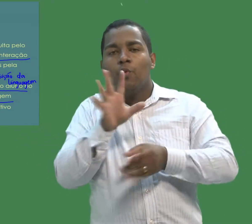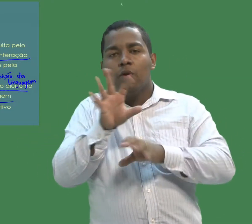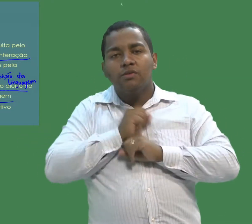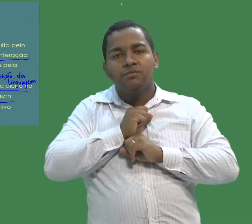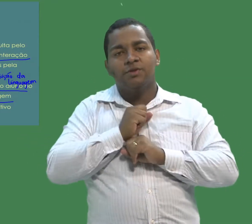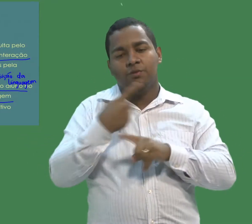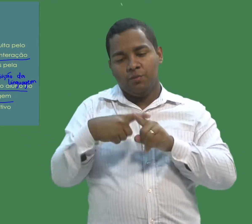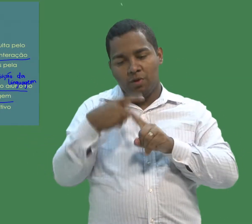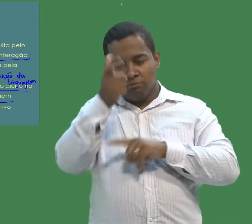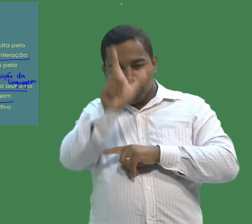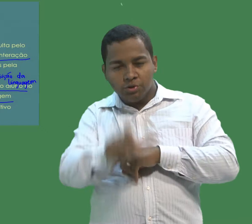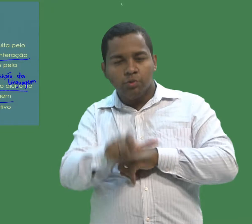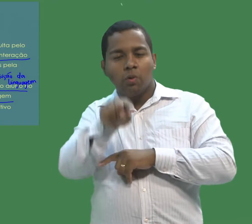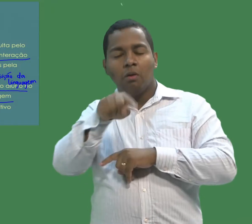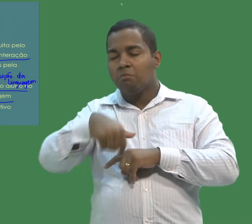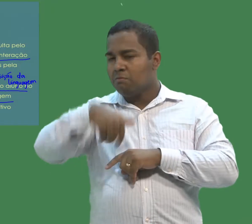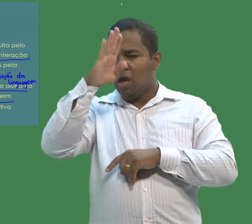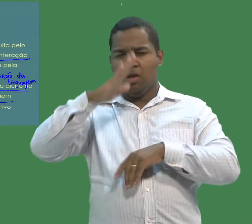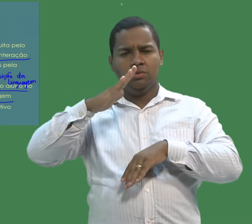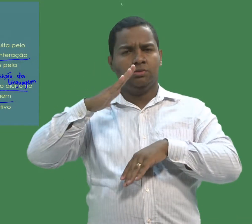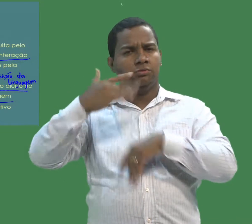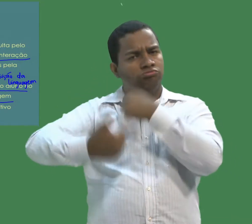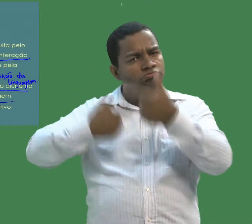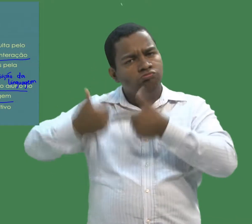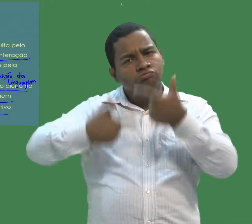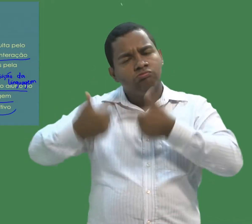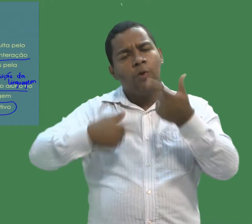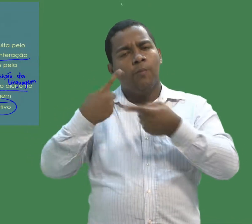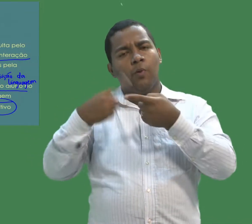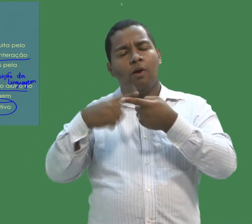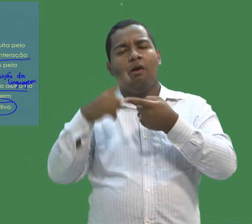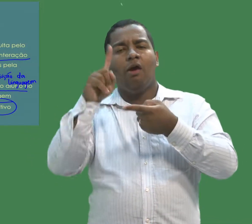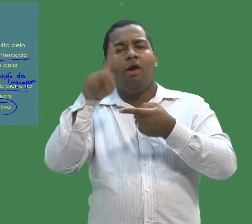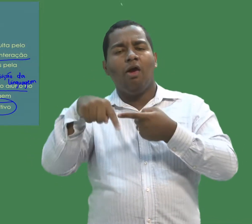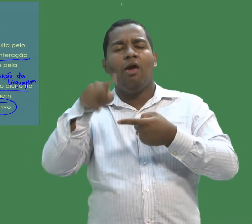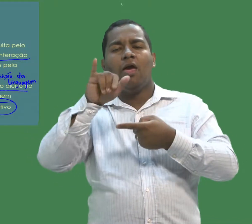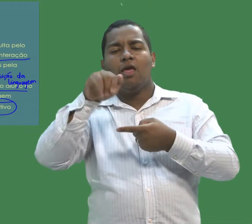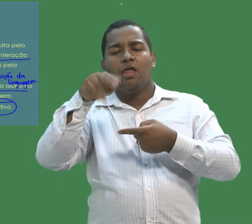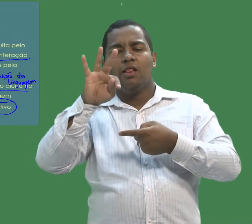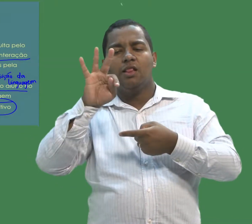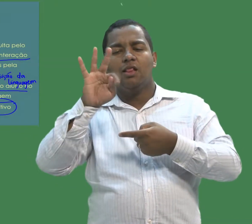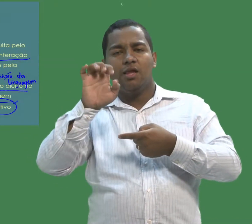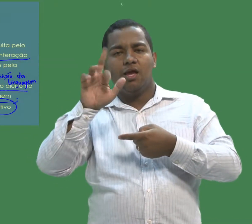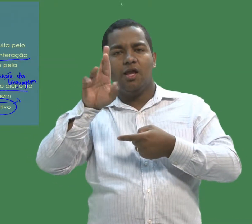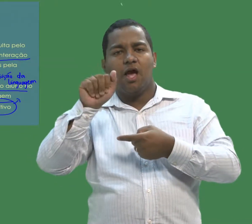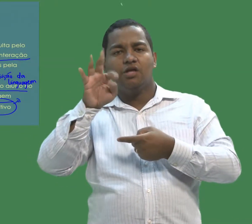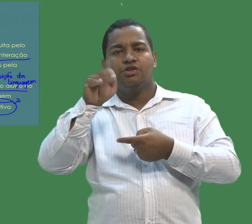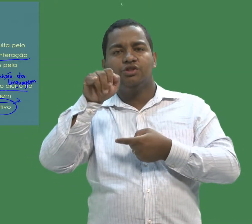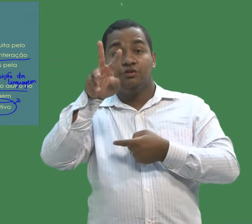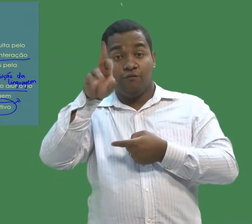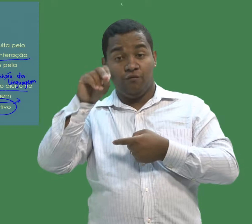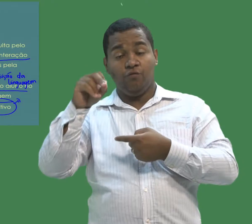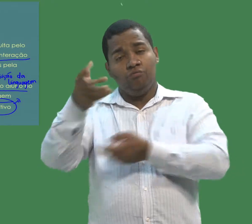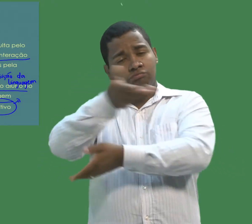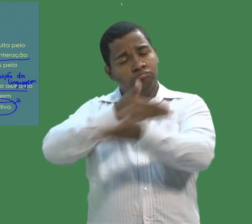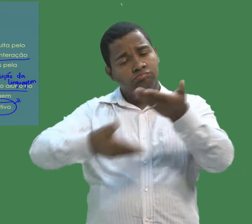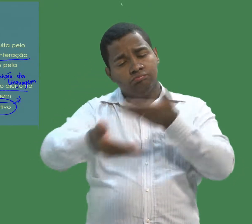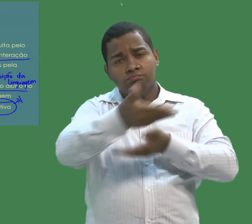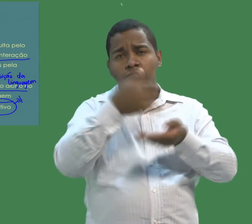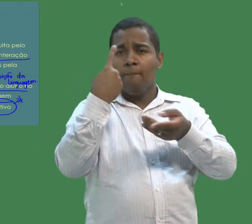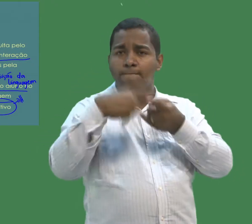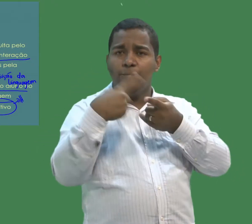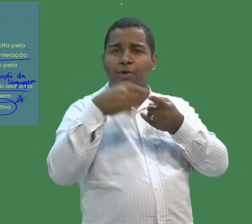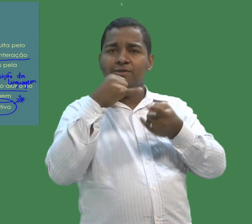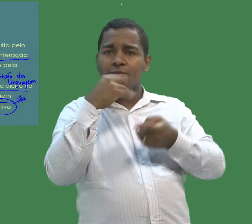E para ele também o sujeito ele é mais do que ativo, ele é interativo. Por quê? Porque nós sabemos que através da língua é que ele vai desenvolver